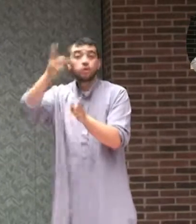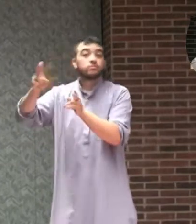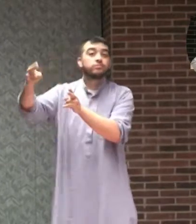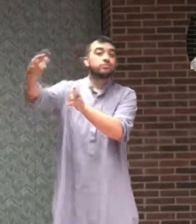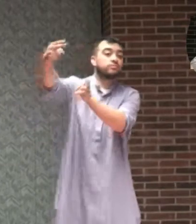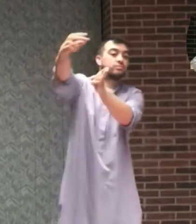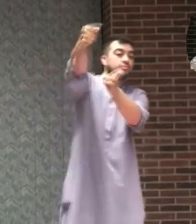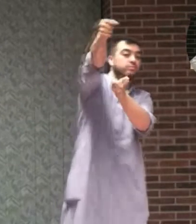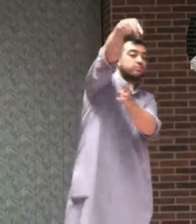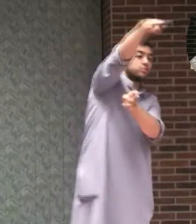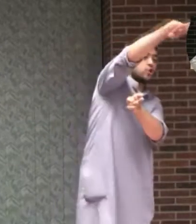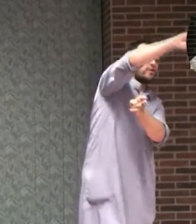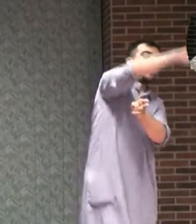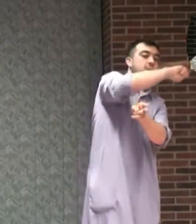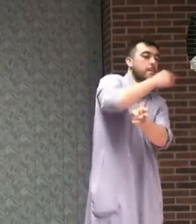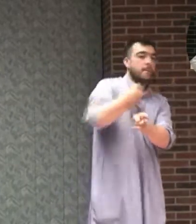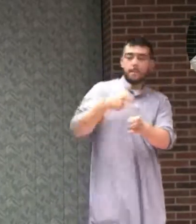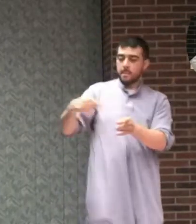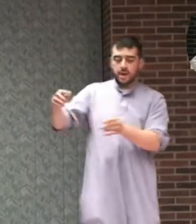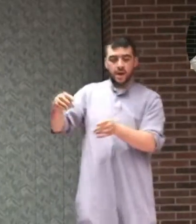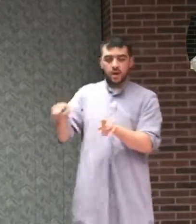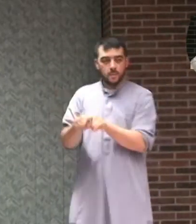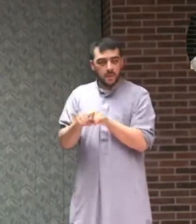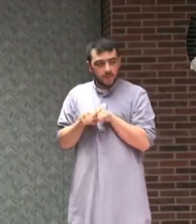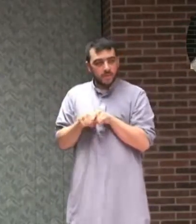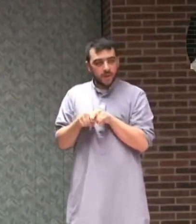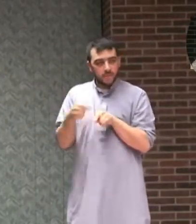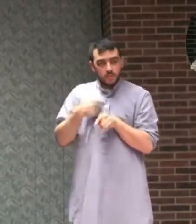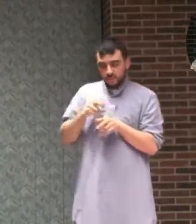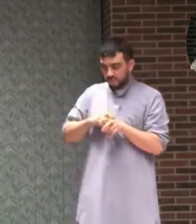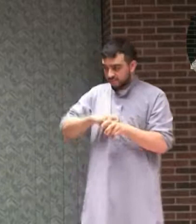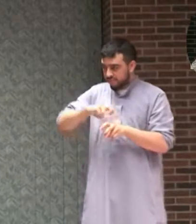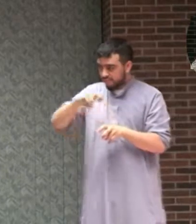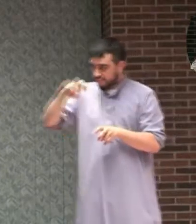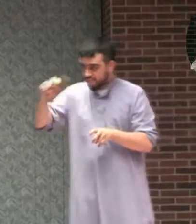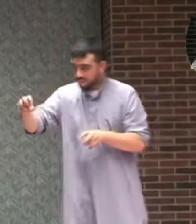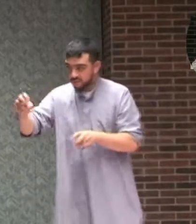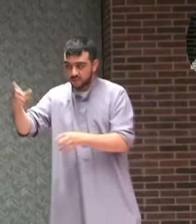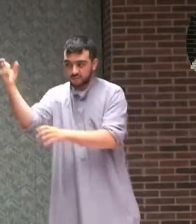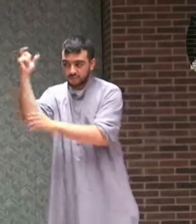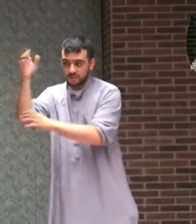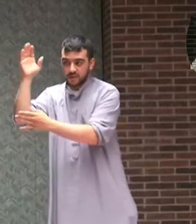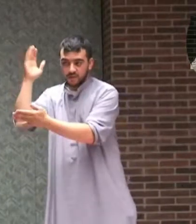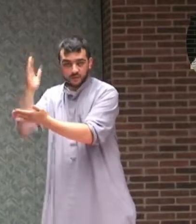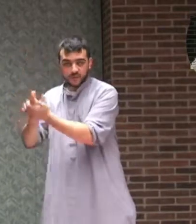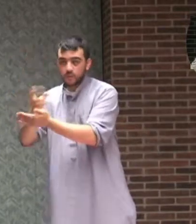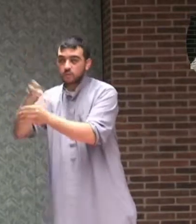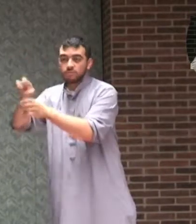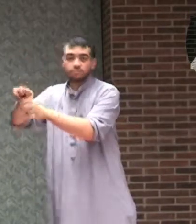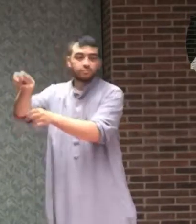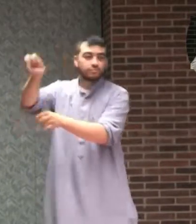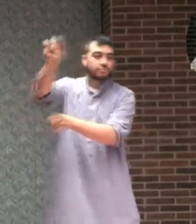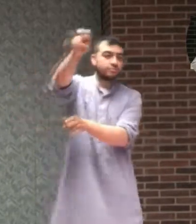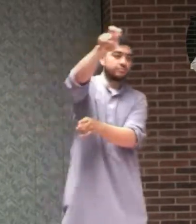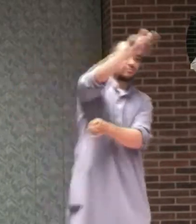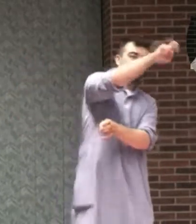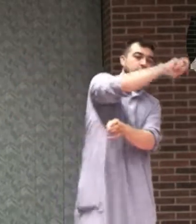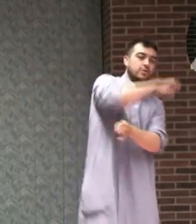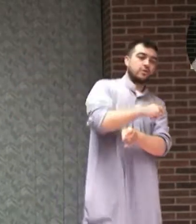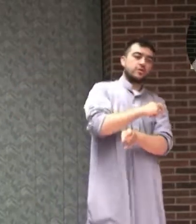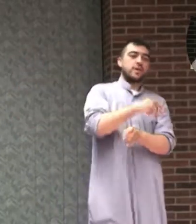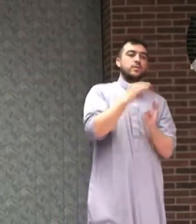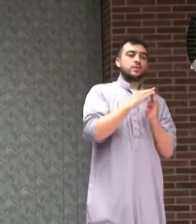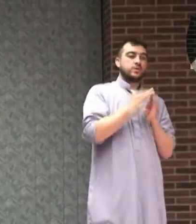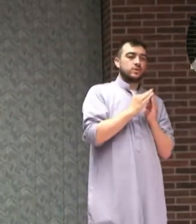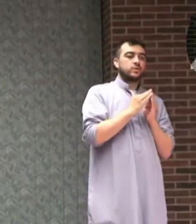Donc après la salah. Le jour du Eid est également une occasion à travers laquelle Allah subhanahu